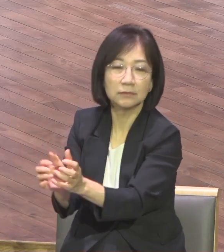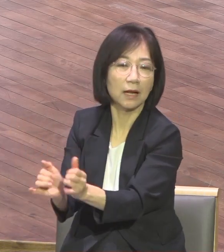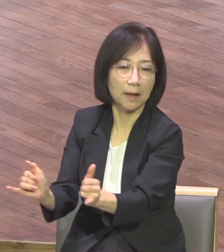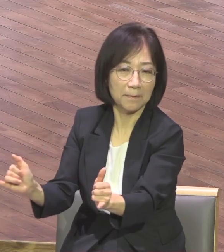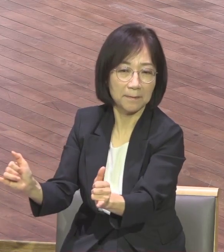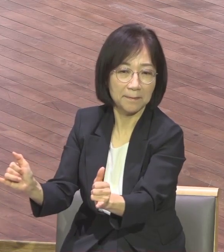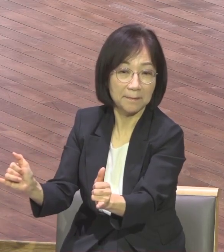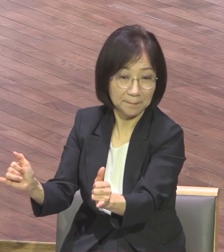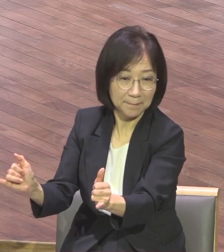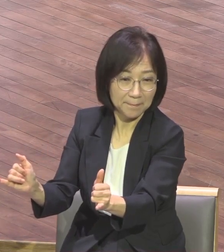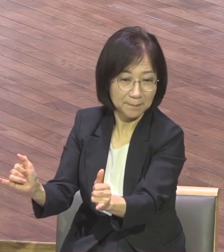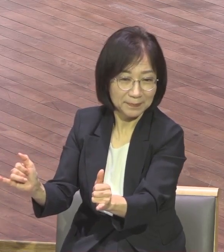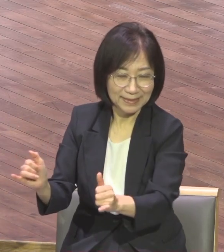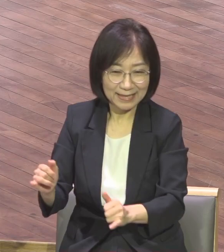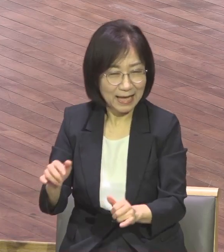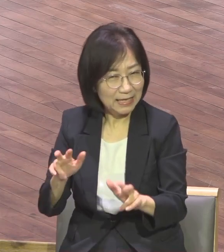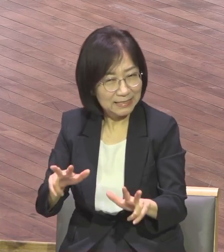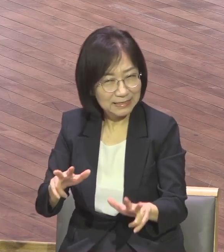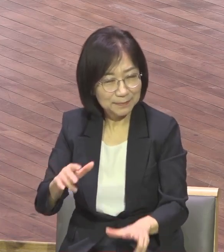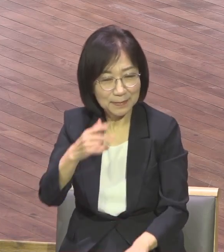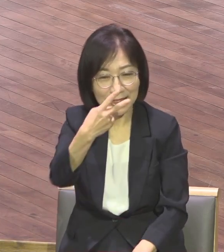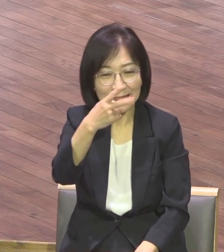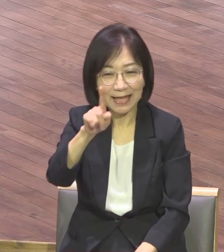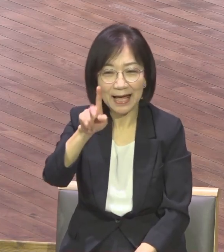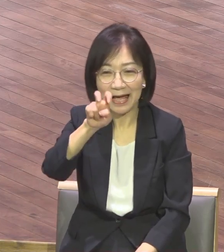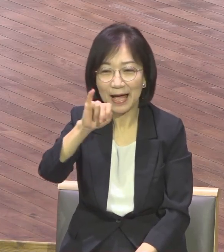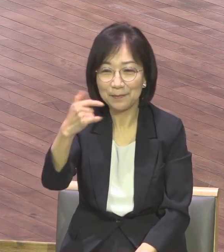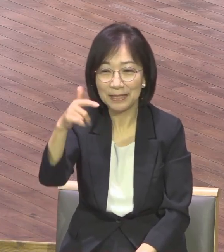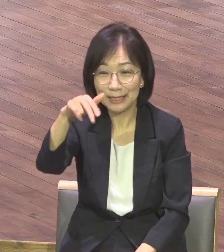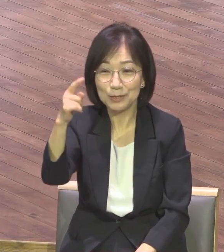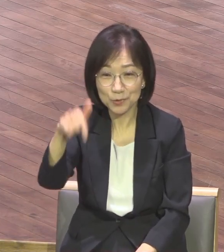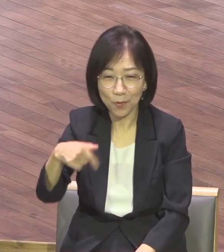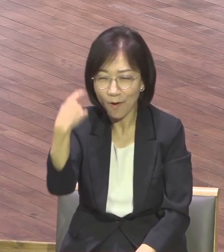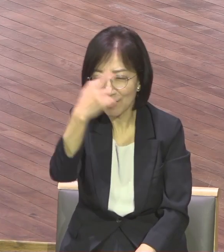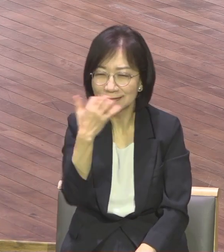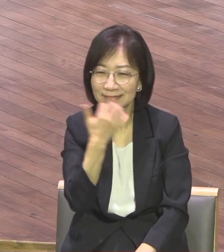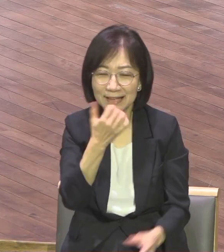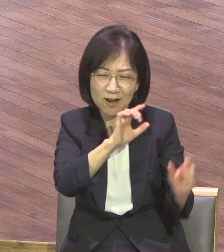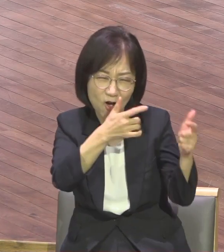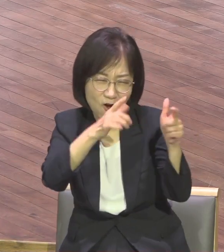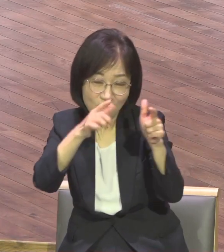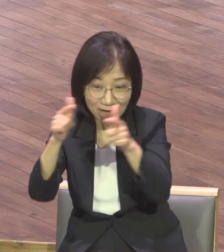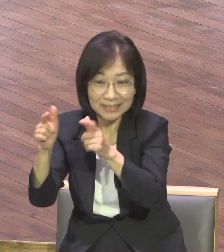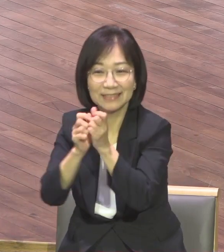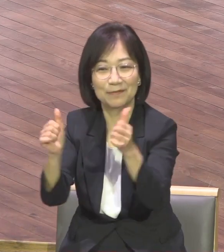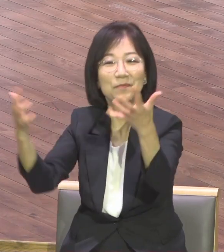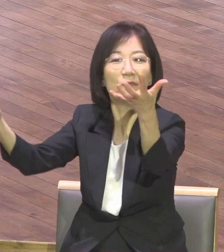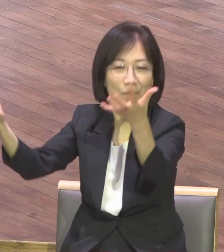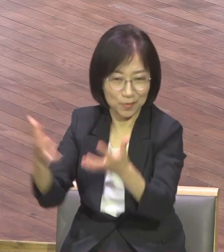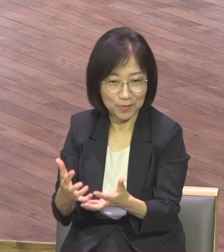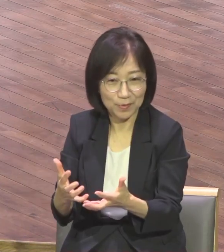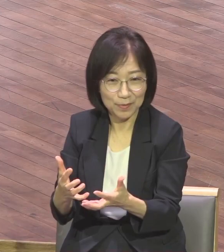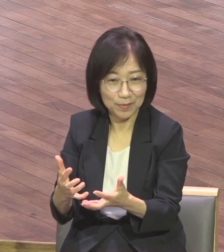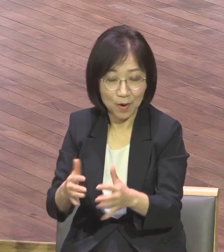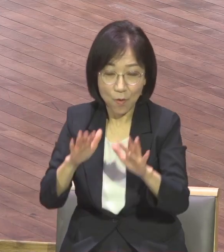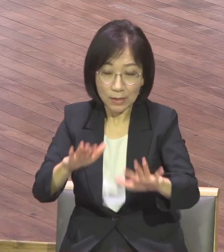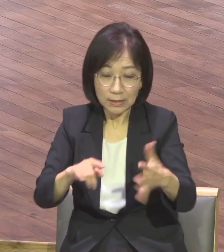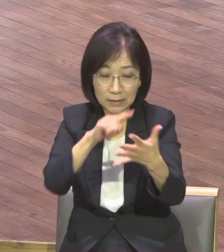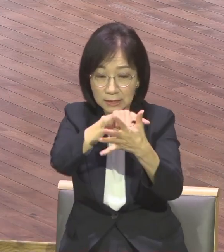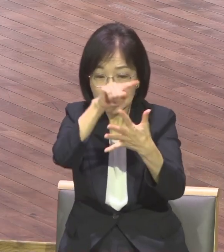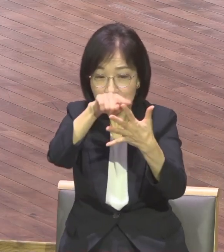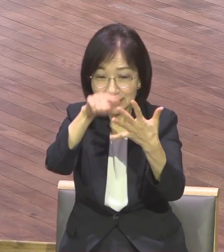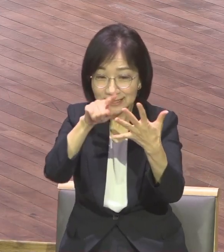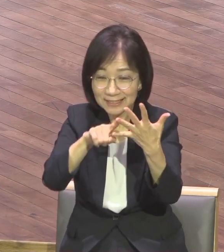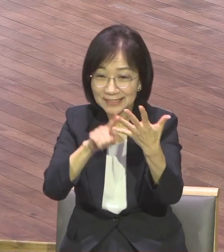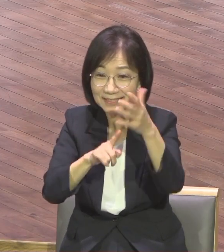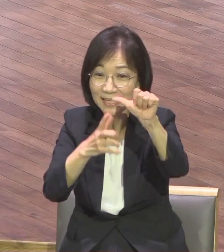이 안디옥 교회는 다민족 교회였어요. 여기 이 일절만 봐도 다민족들이에요. 바울팀의 멤버가